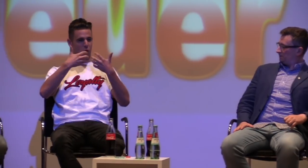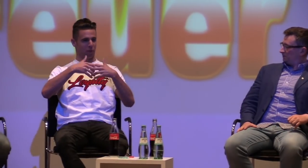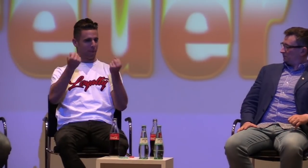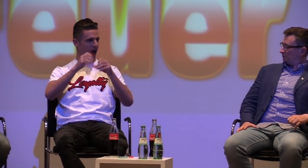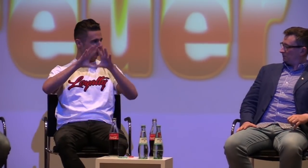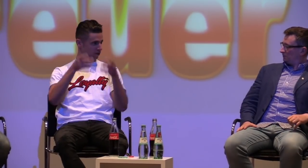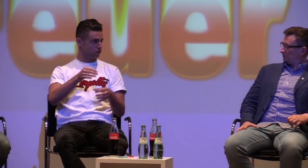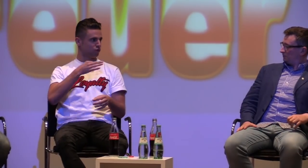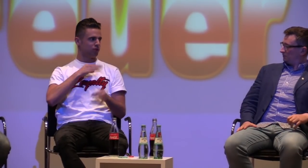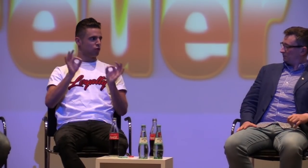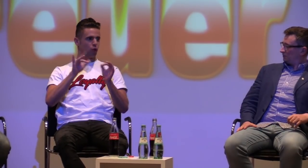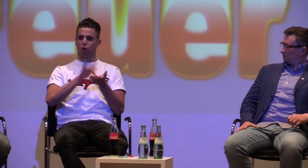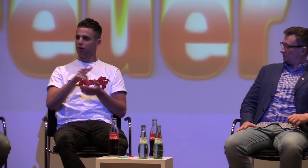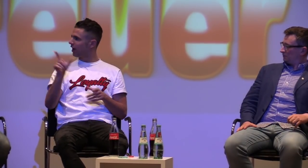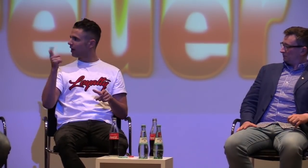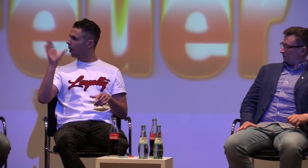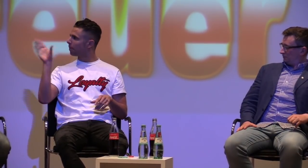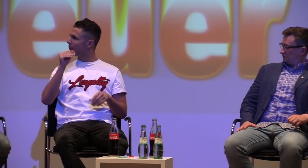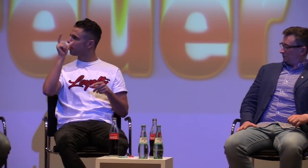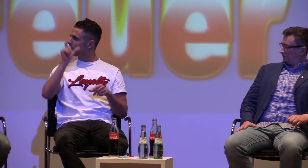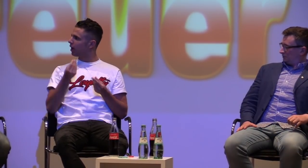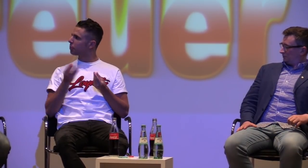Zukunft. Natürlich kann das sein, dass Computer irgendwann alles